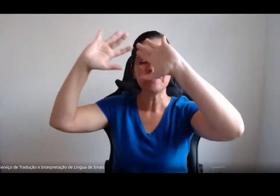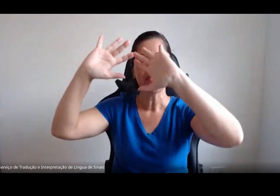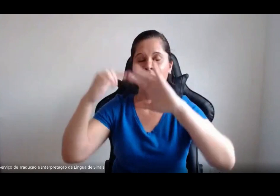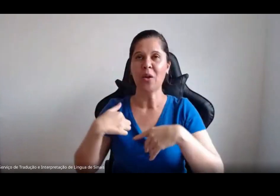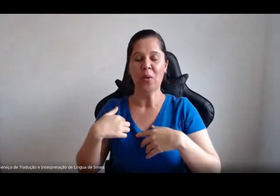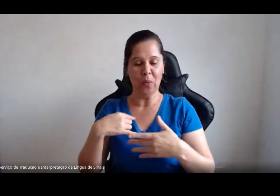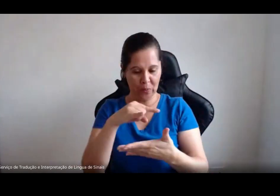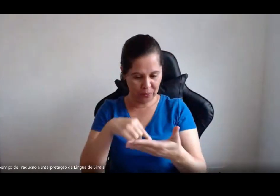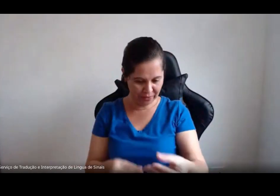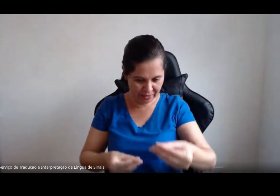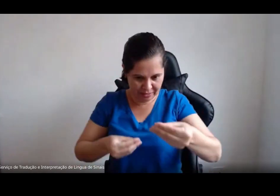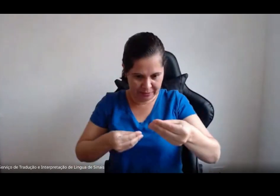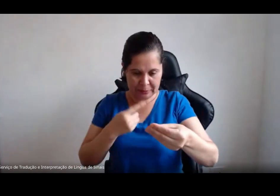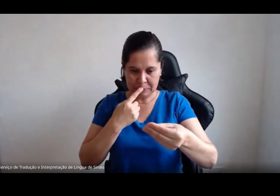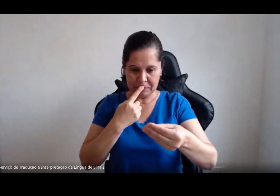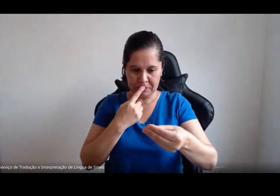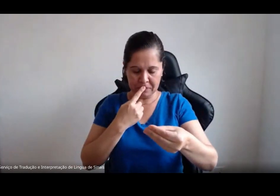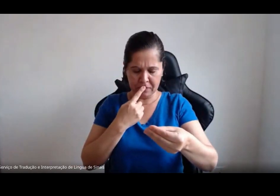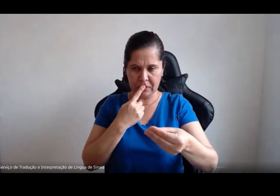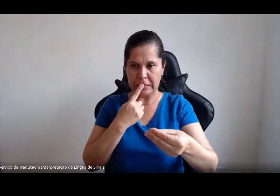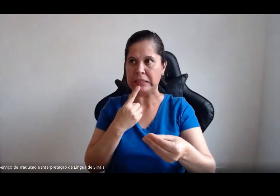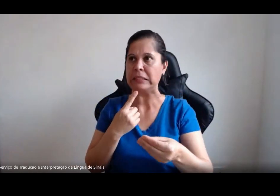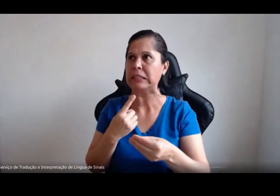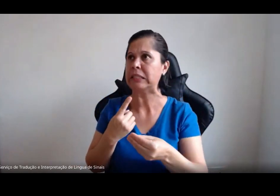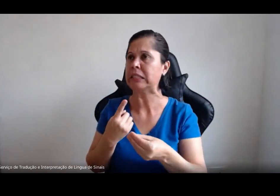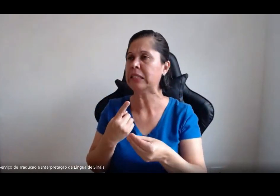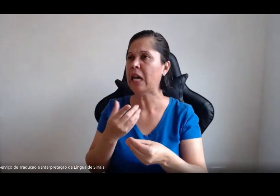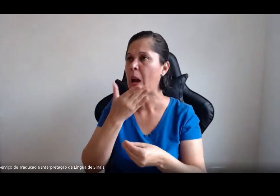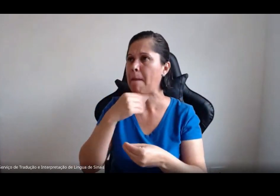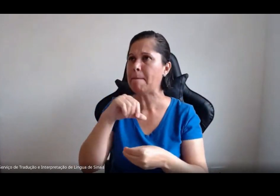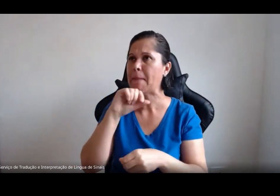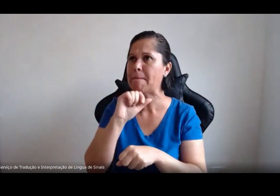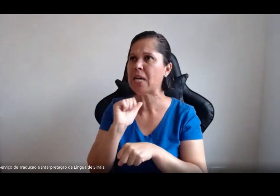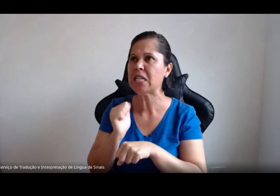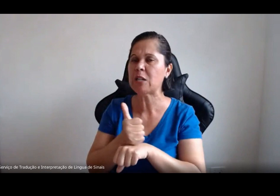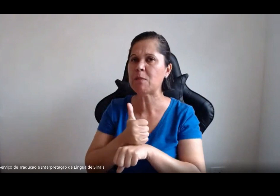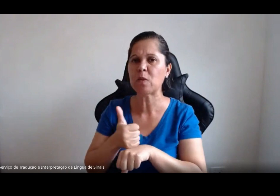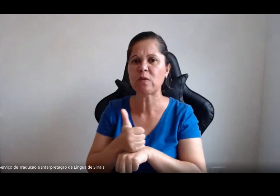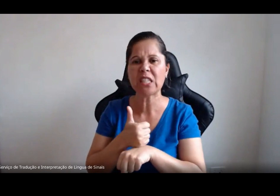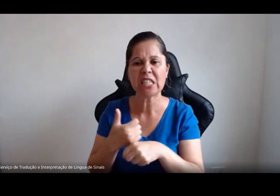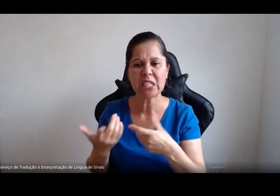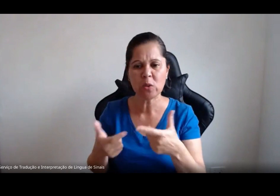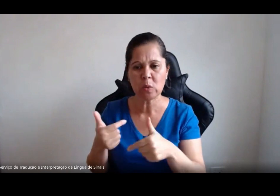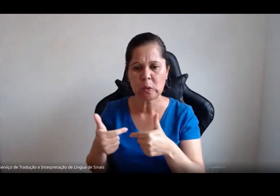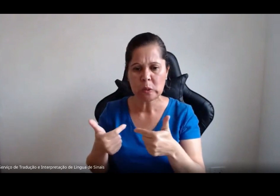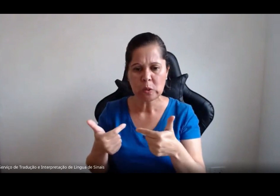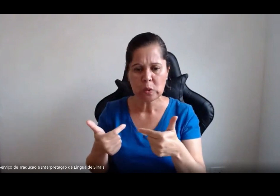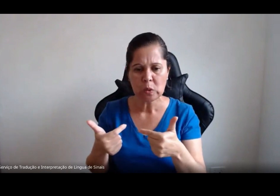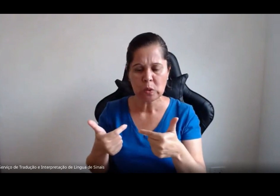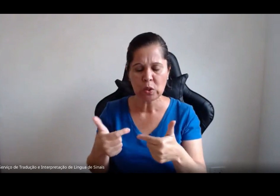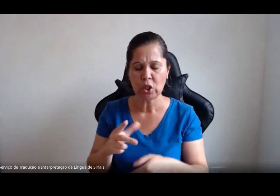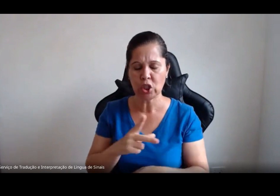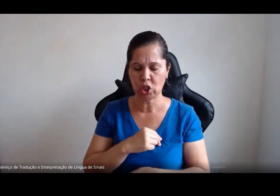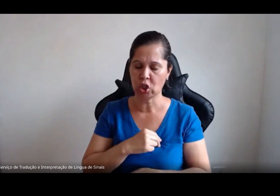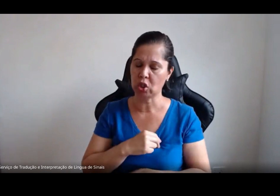Eu hesitei alguns segundos quando eu deparei-me com a questão, profissão do pai. Ai, gente, eu fico até com vergonha de falar isso. Eu juro para